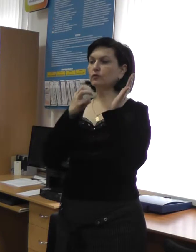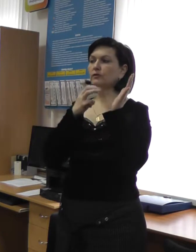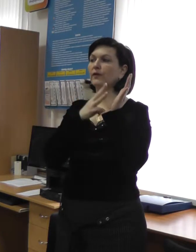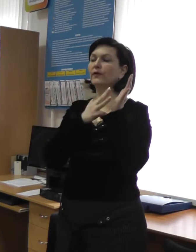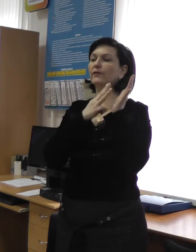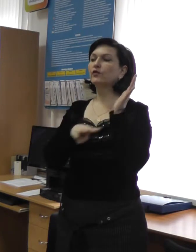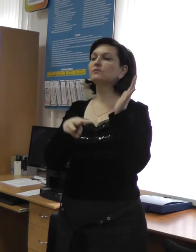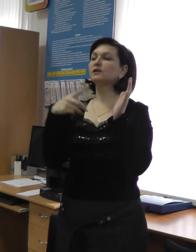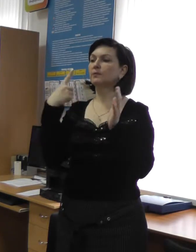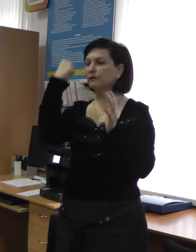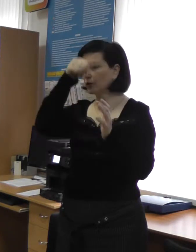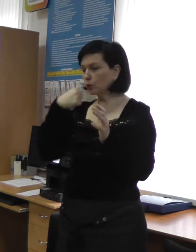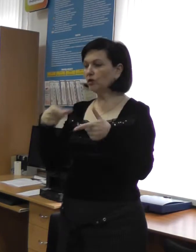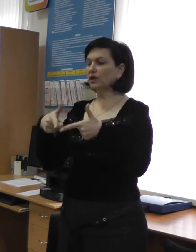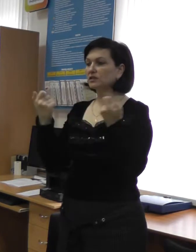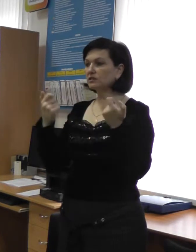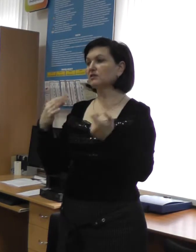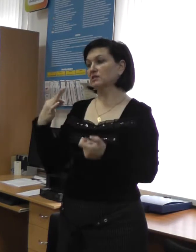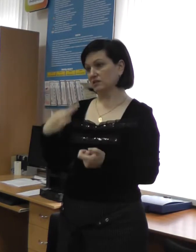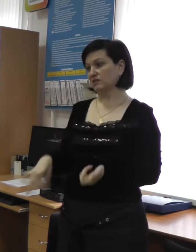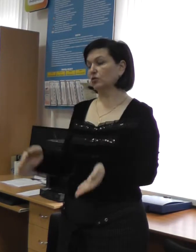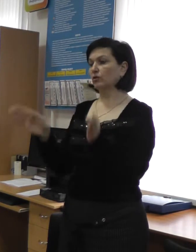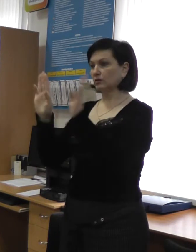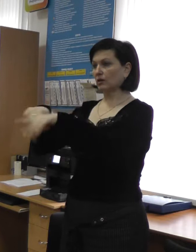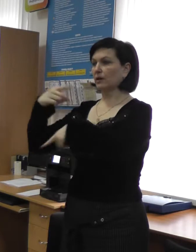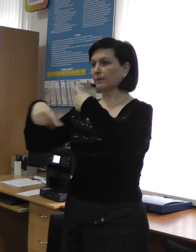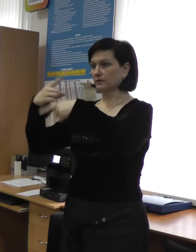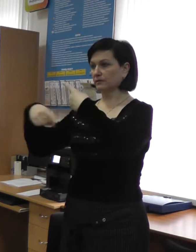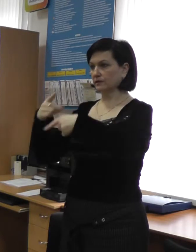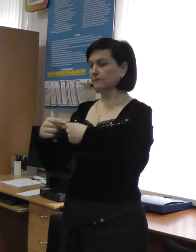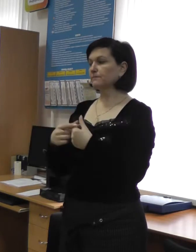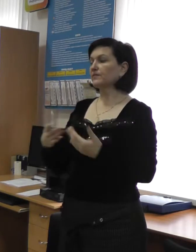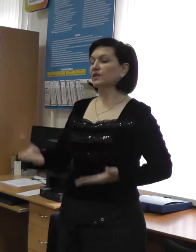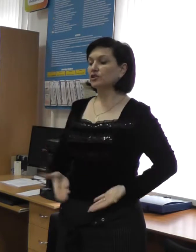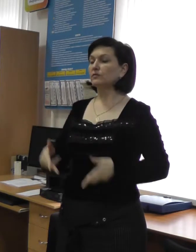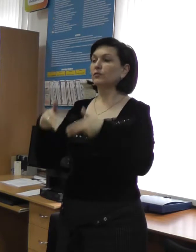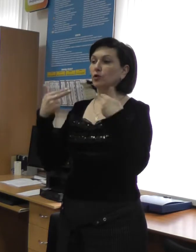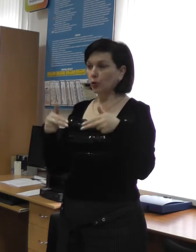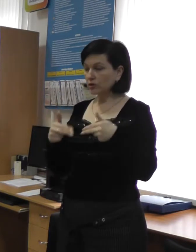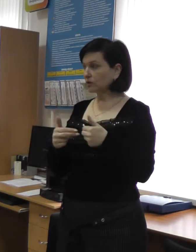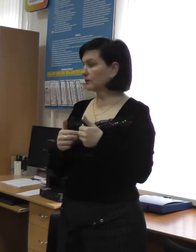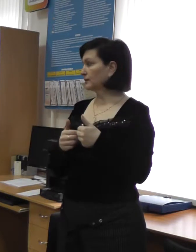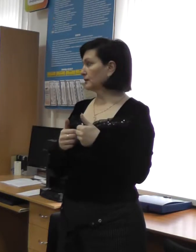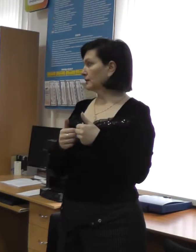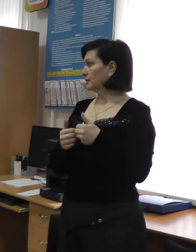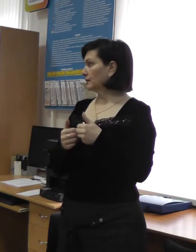1881 года гостиница перешла к ее сыну Михаилу Алексеевичу, жившему в Пятигорске. К